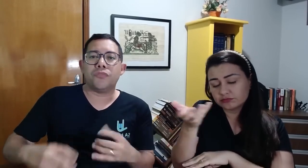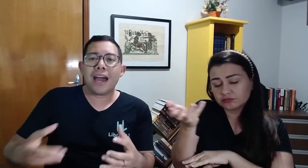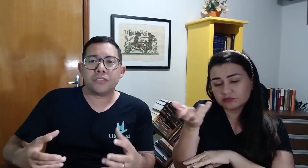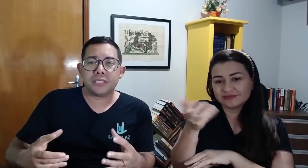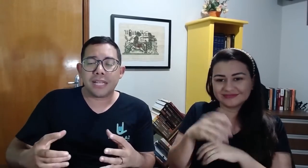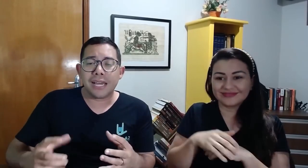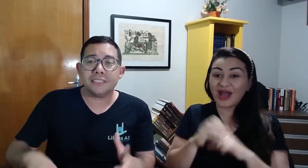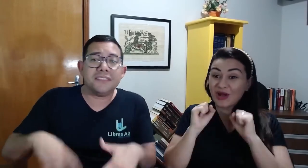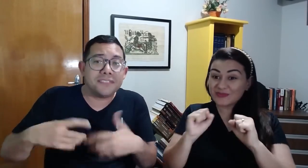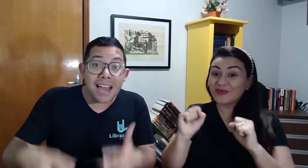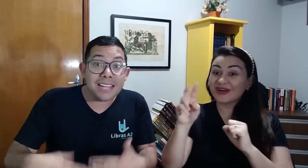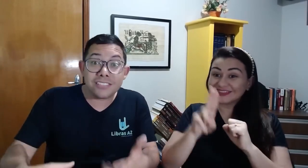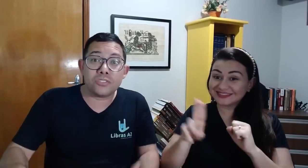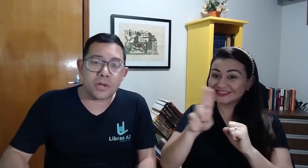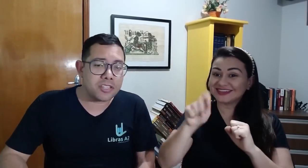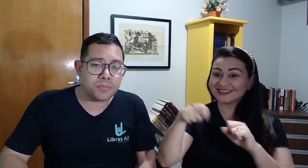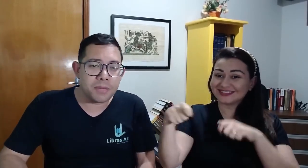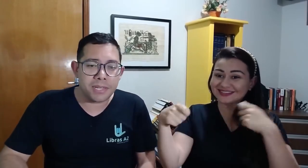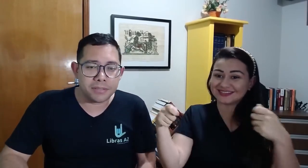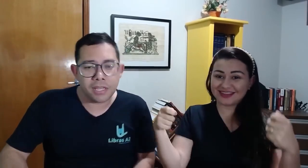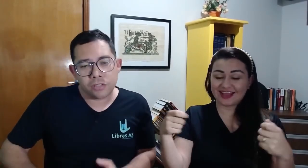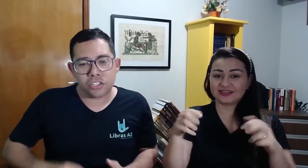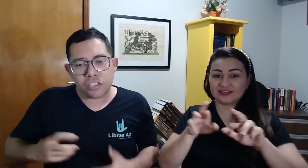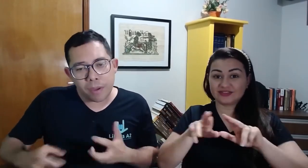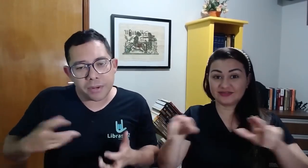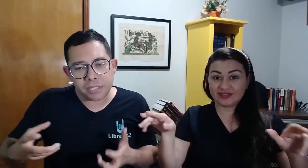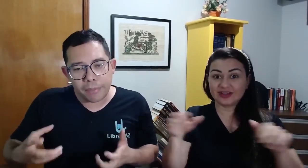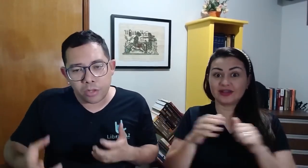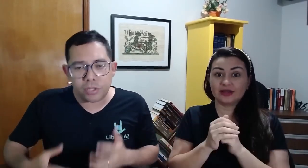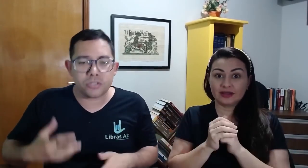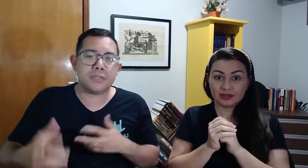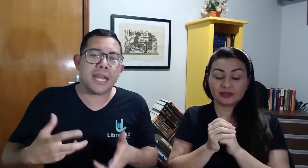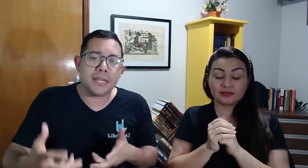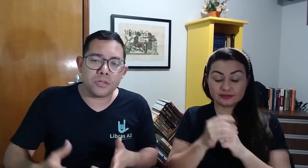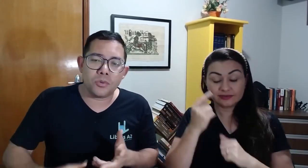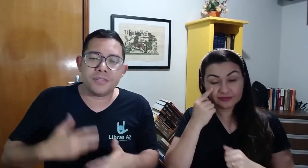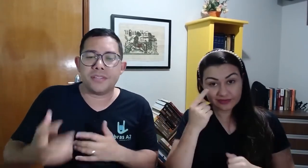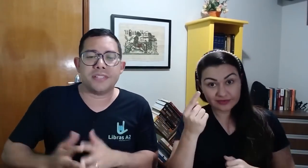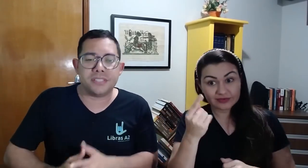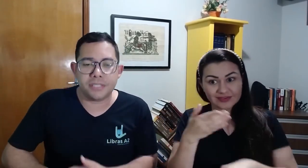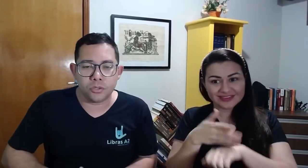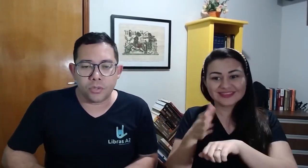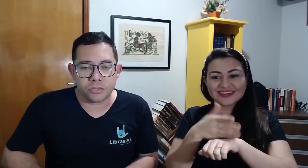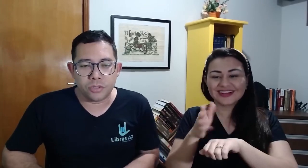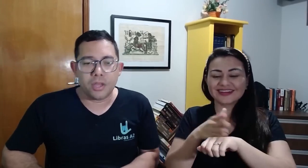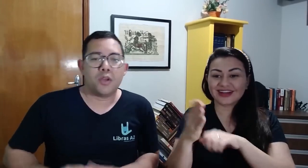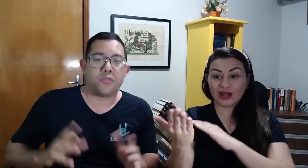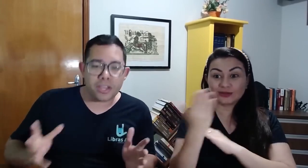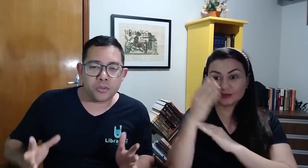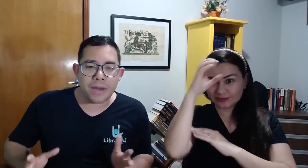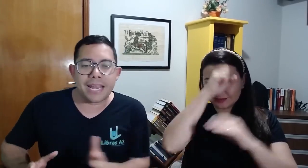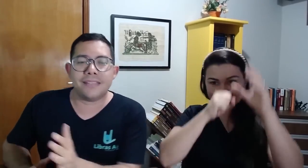vários sinais em várias histórias bíblicas. Então a gente vai percebendo isso, treinando isso, exercitando isso. Fecha o parênteses